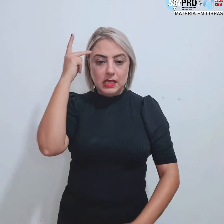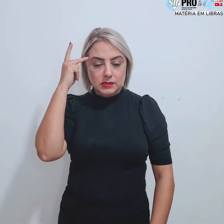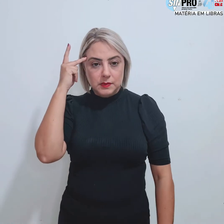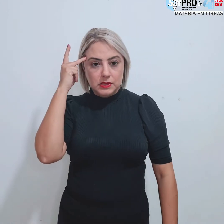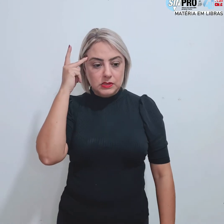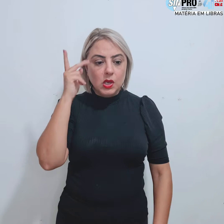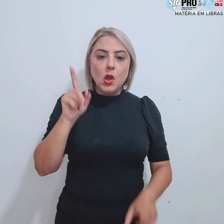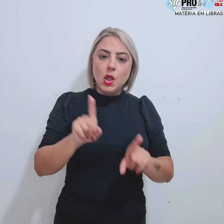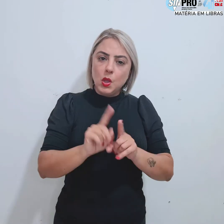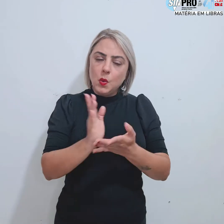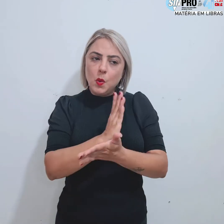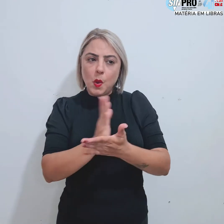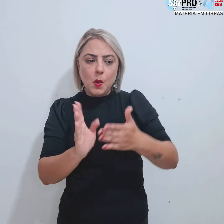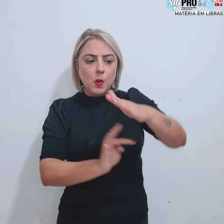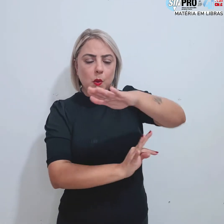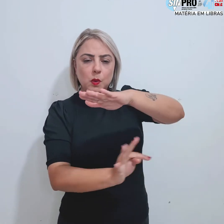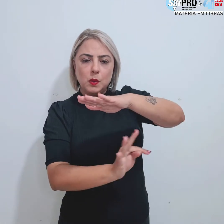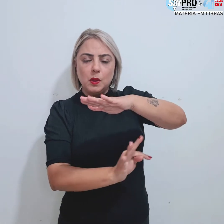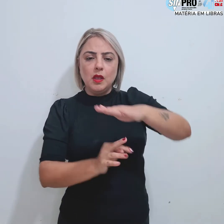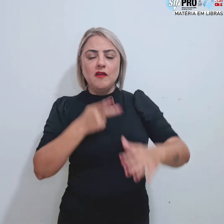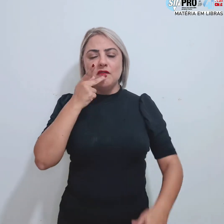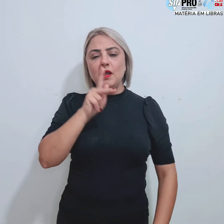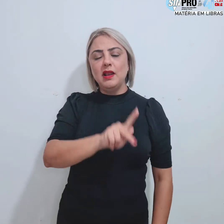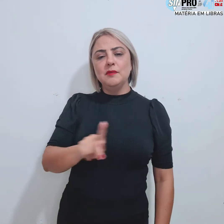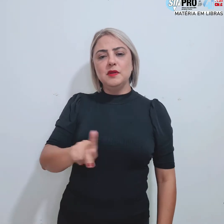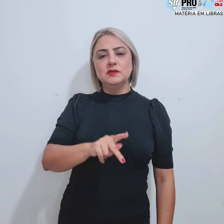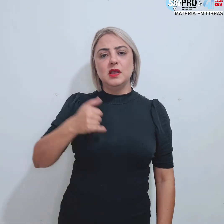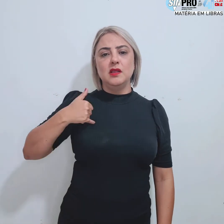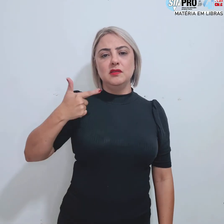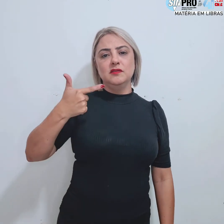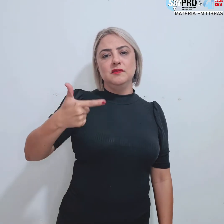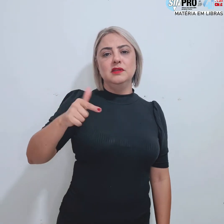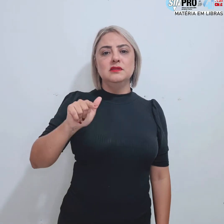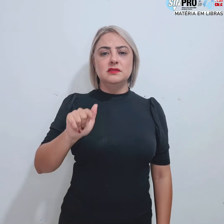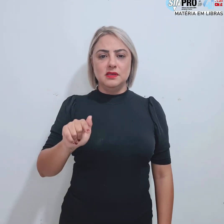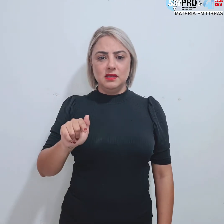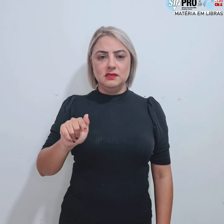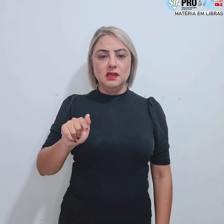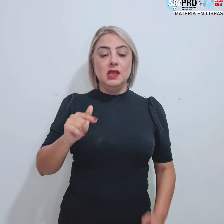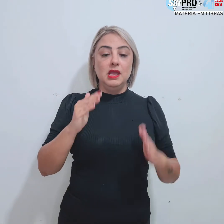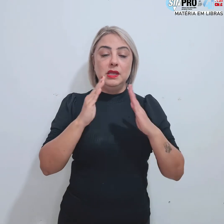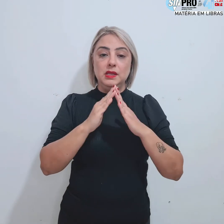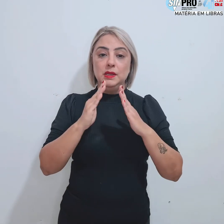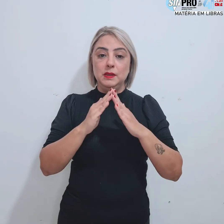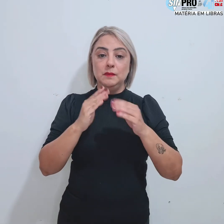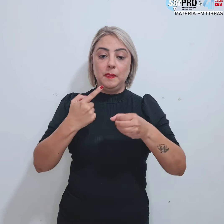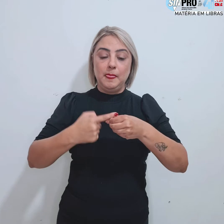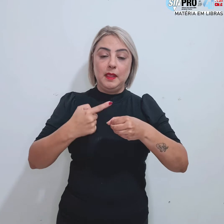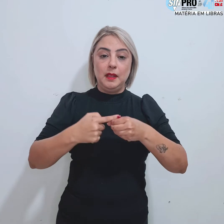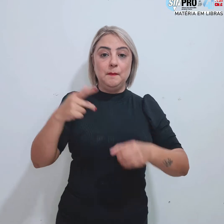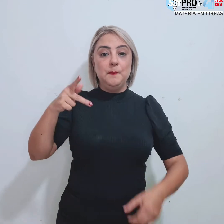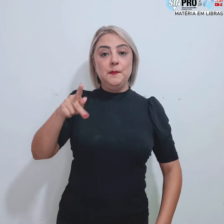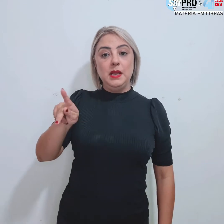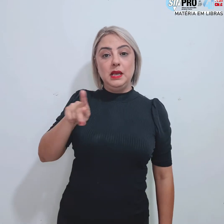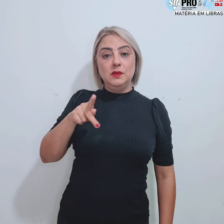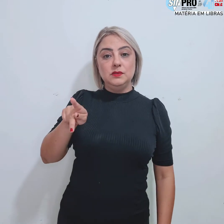e com os meus corres, conta a professora de 27 anos que mora na cidade de Planaltina.